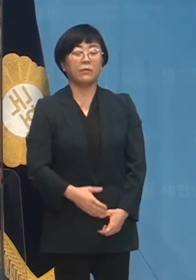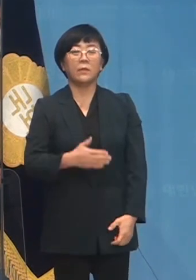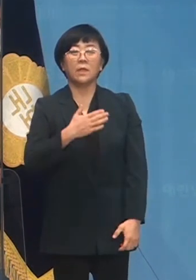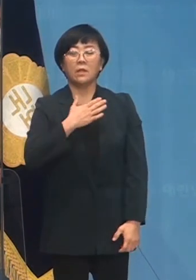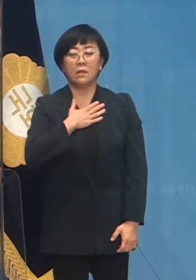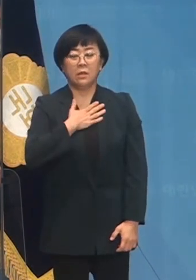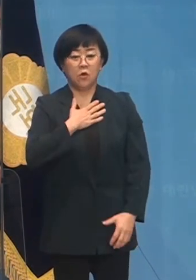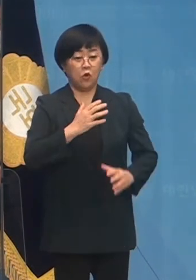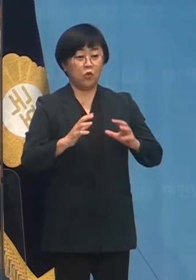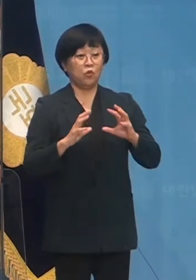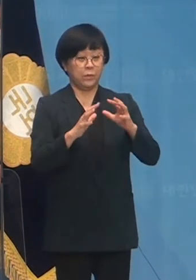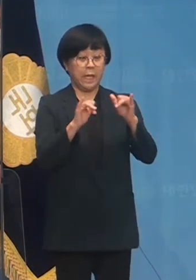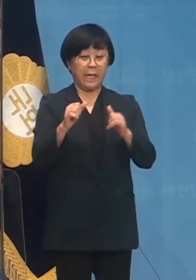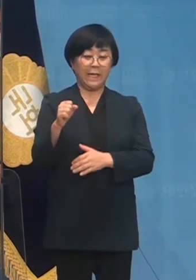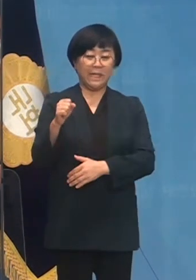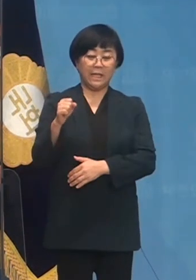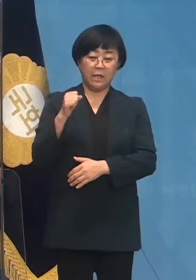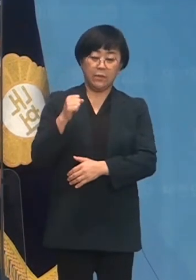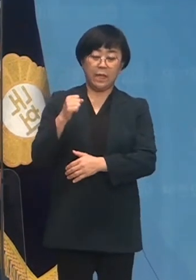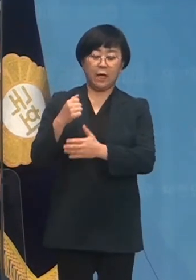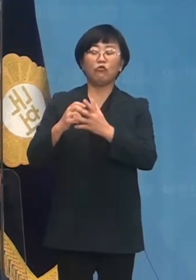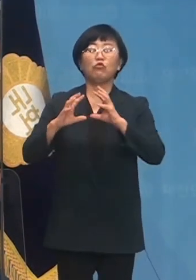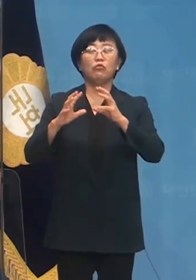저는 국민의힘이 제안한